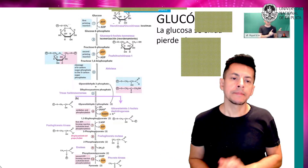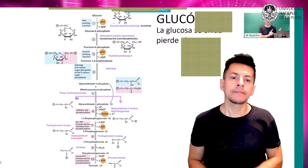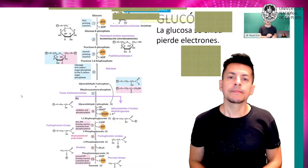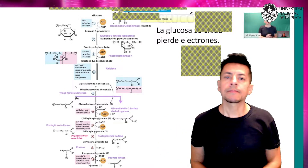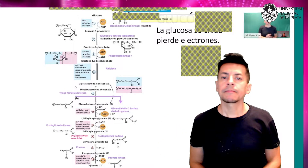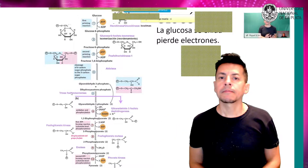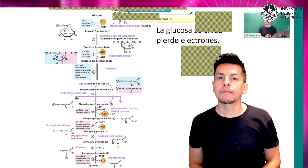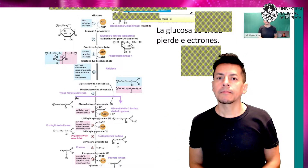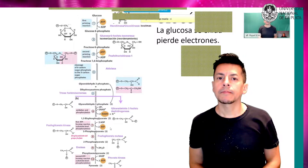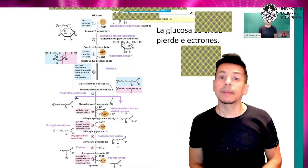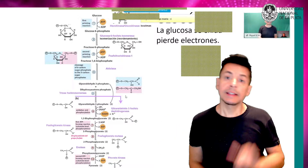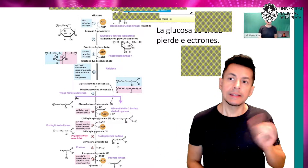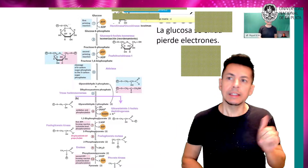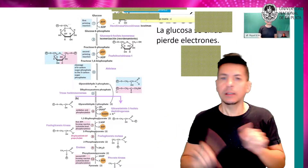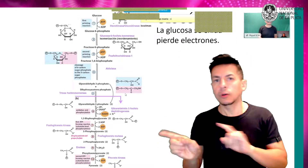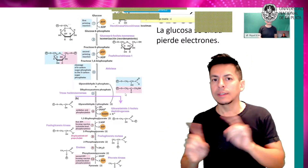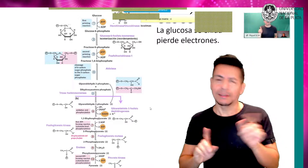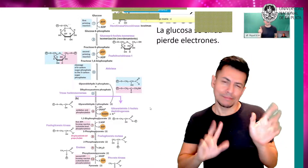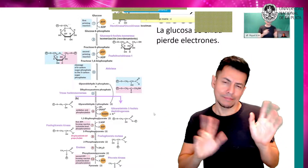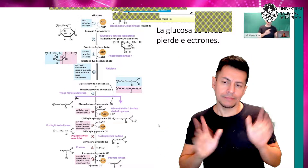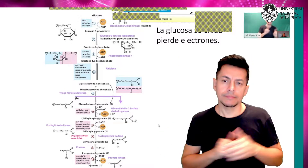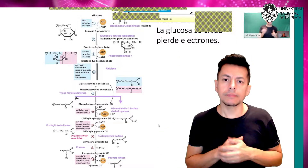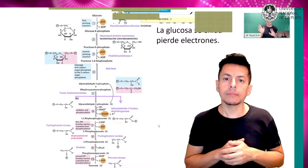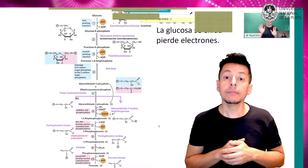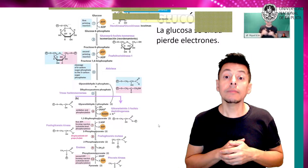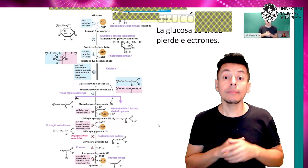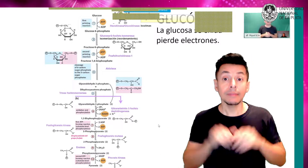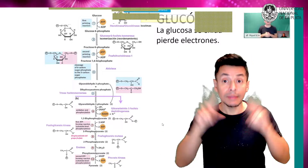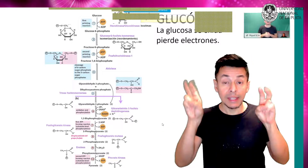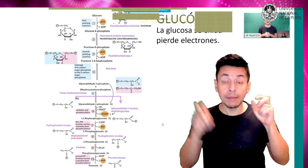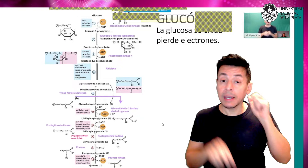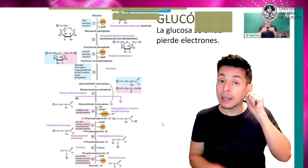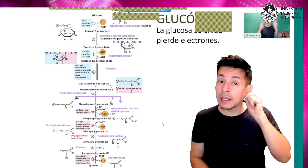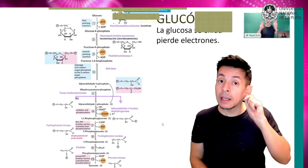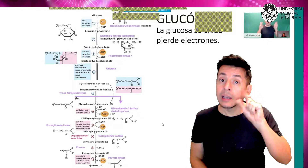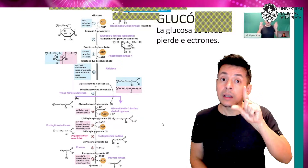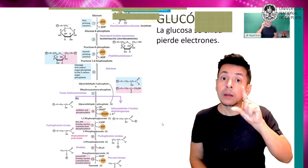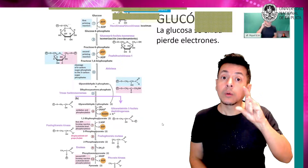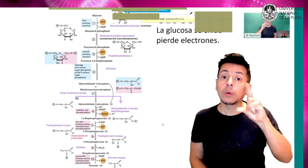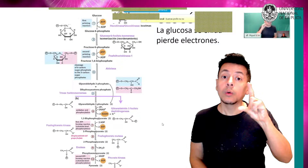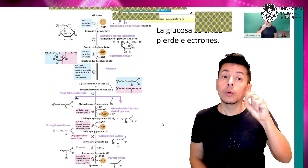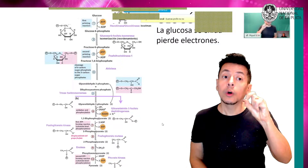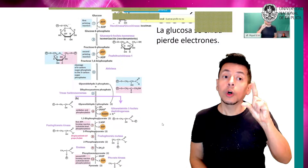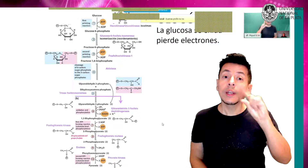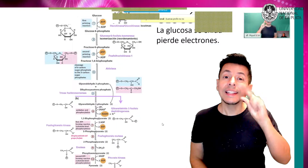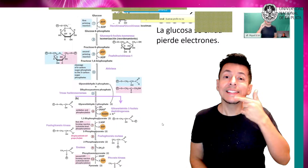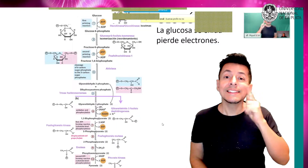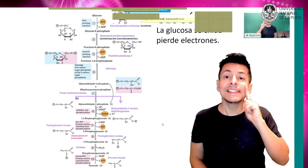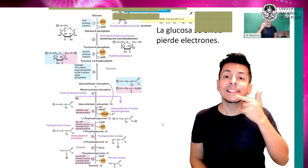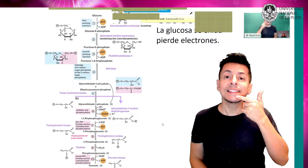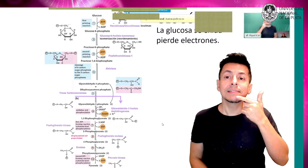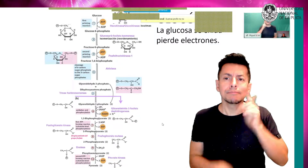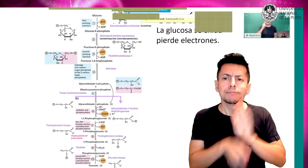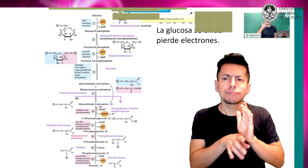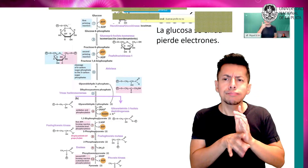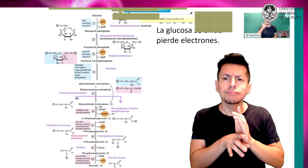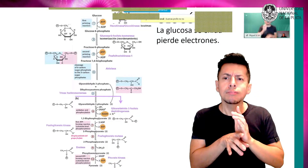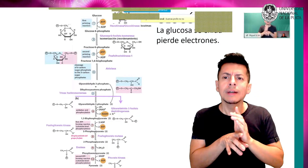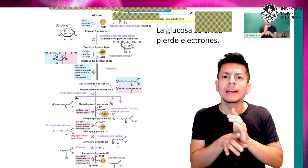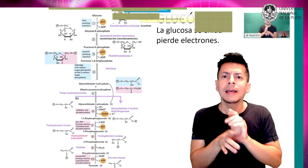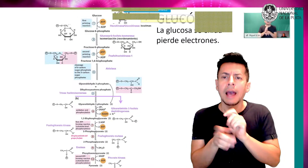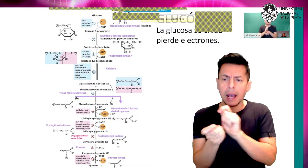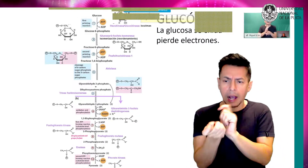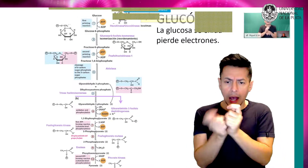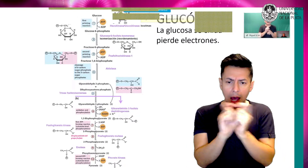Bueno, la glucólisis, como les decía, es un ejemplo de una vía metabólica. Es un conjunto de reacciones que ocurren en